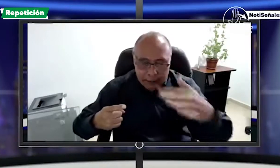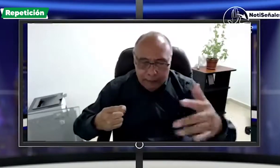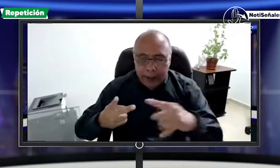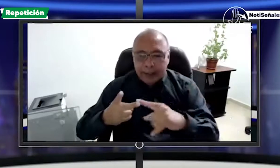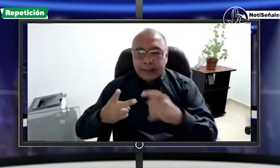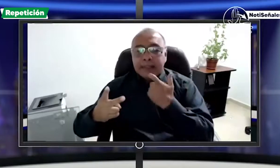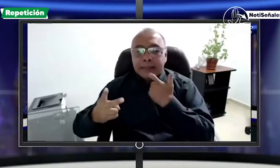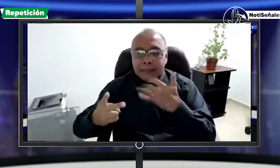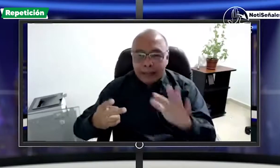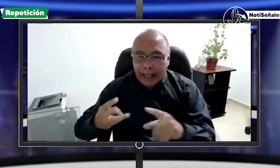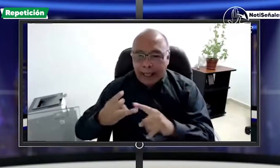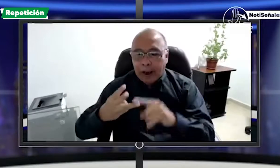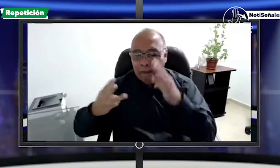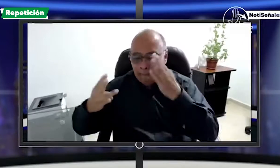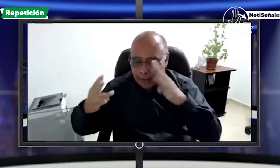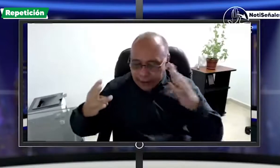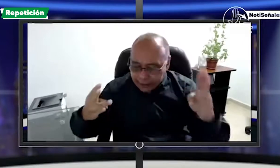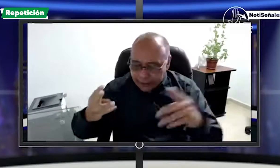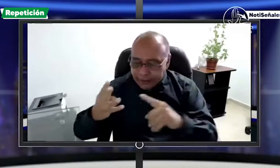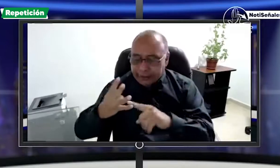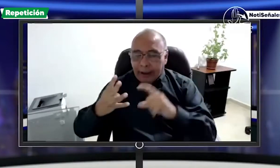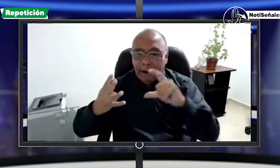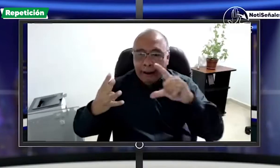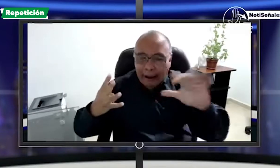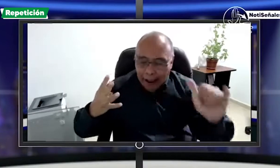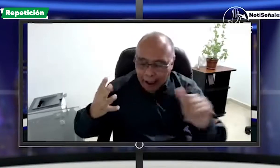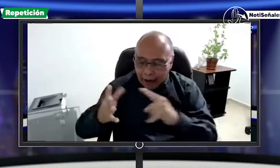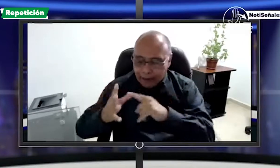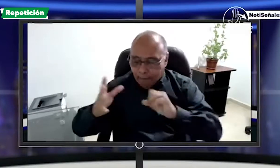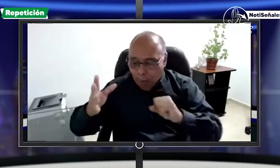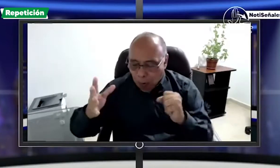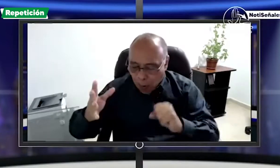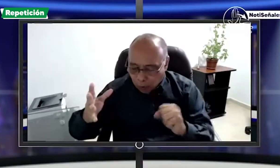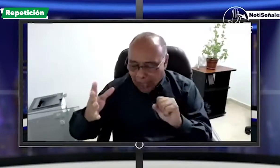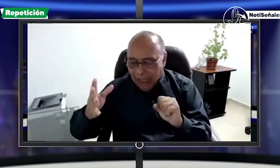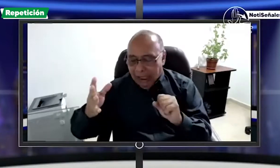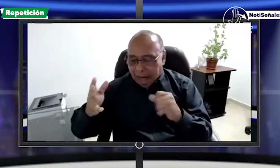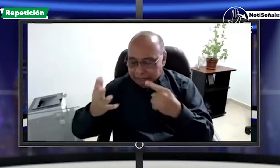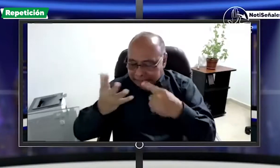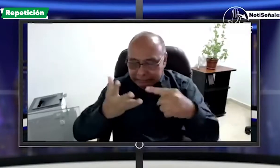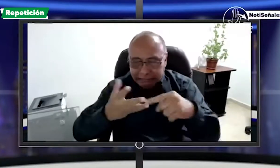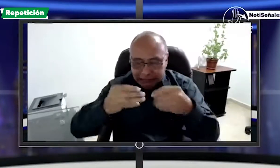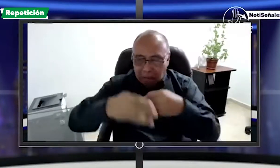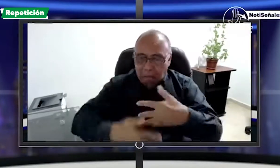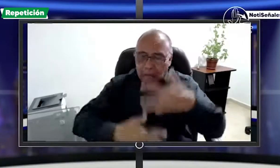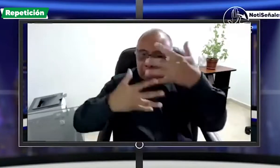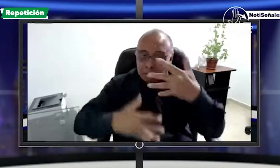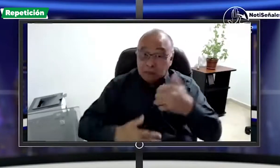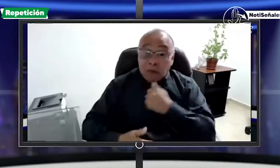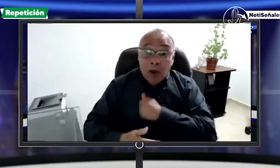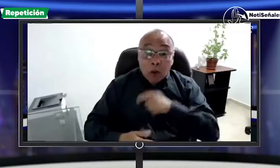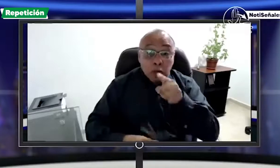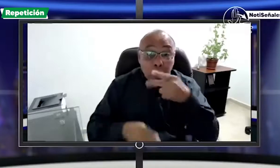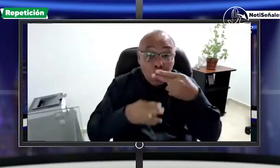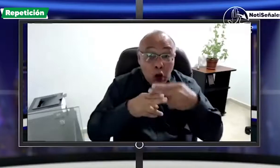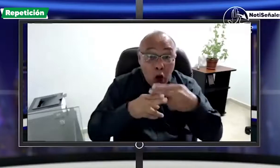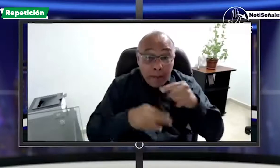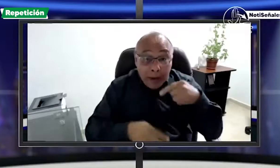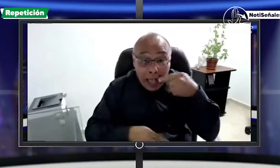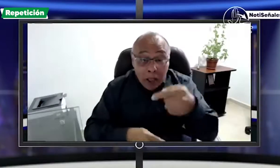visto En sus Facebook live Que nos han comentado Que nos ven Desde Santa Marta Cincelejo Barranquilla Cali Bogotá